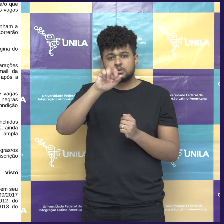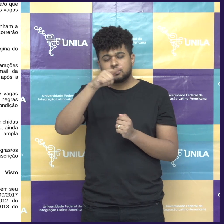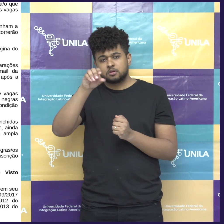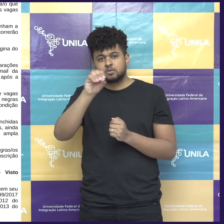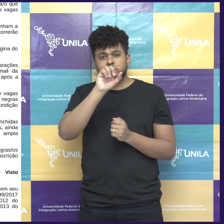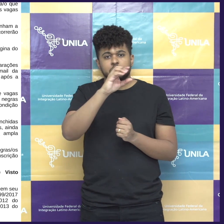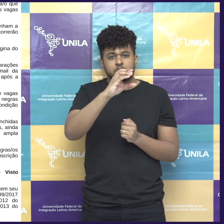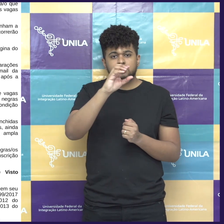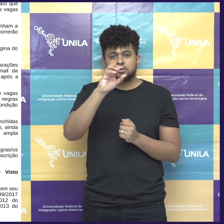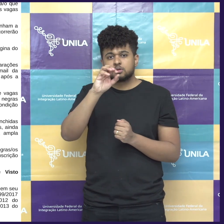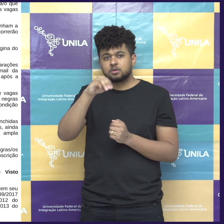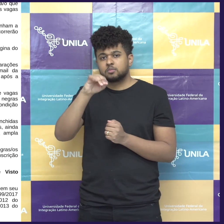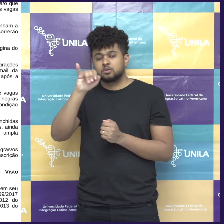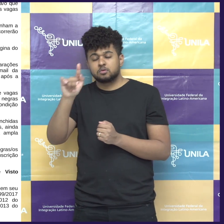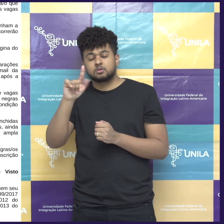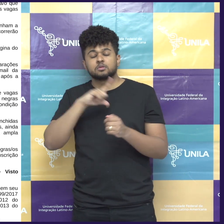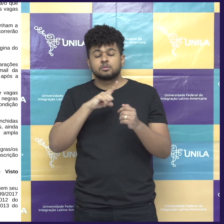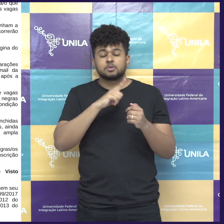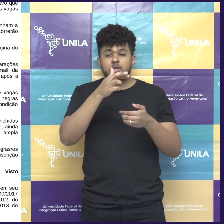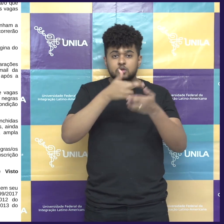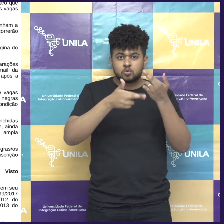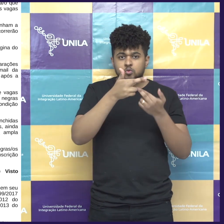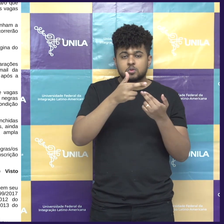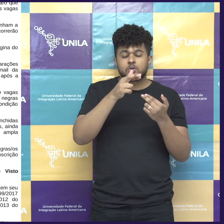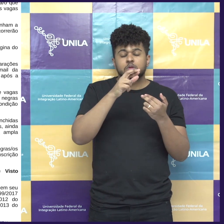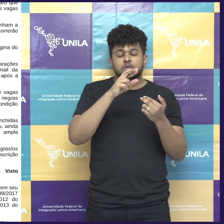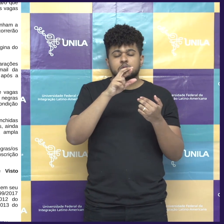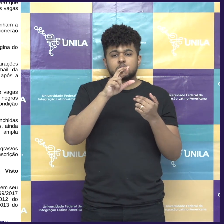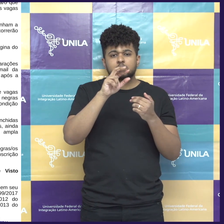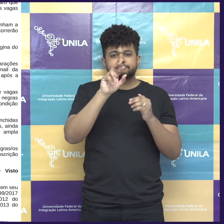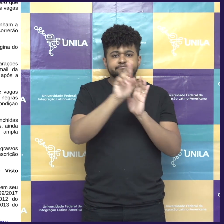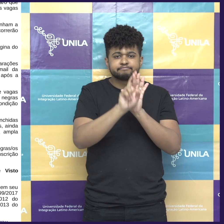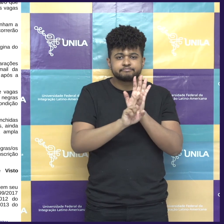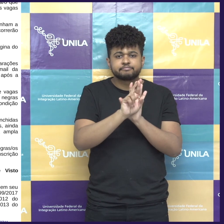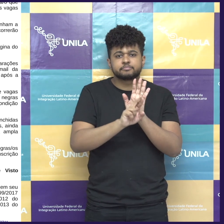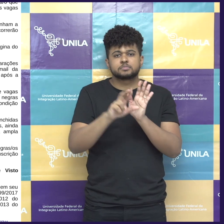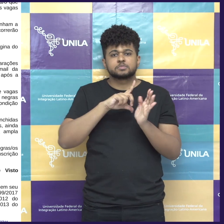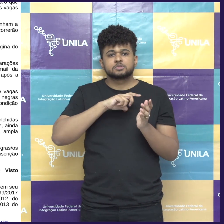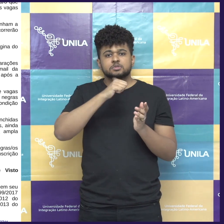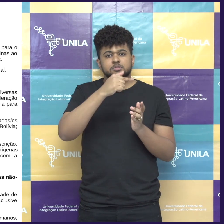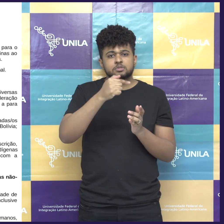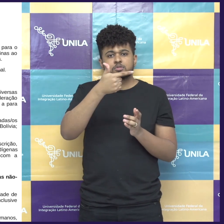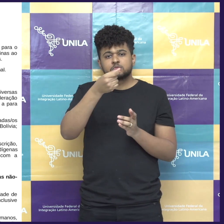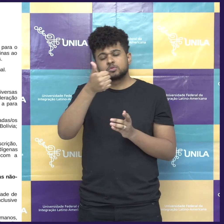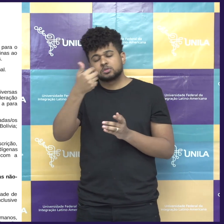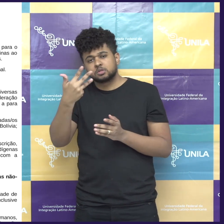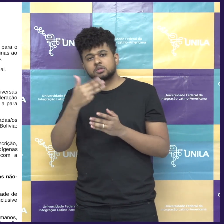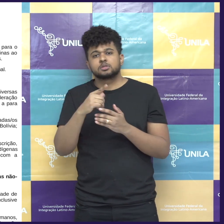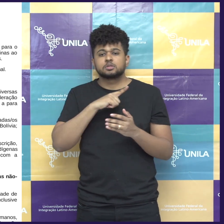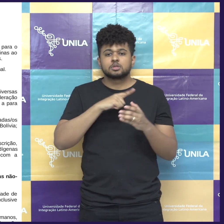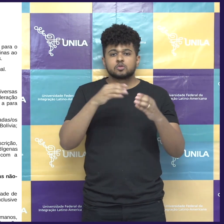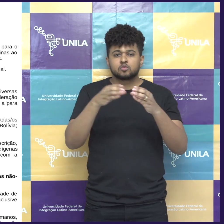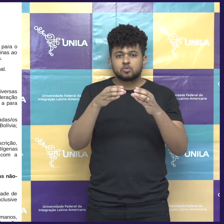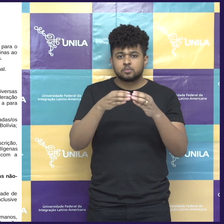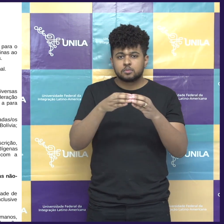CNIG, e a Resolução Normativa número 17, 2013, do Comitê Nacional